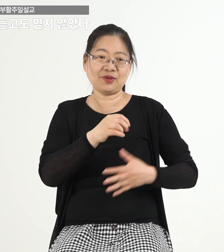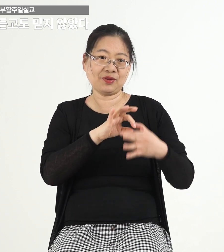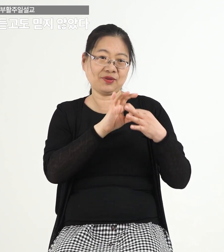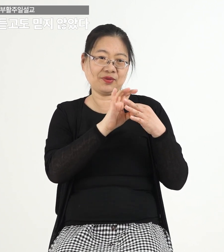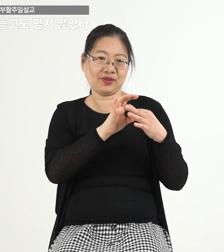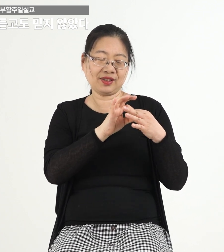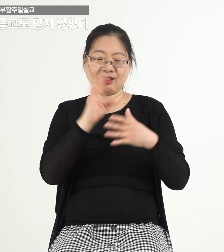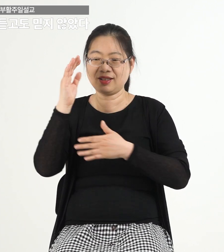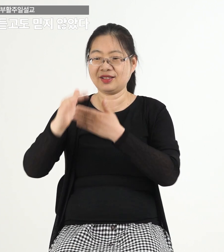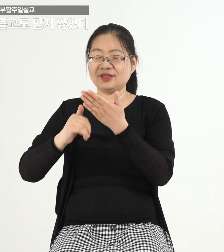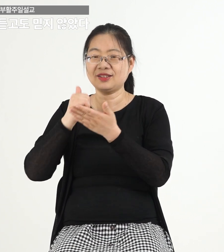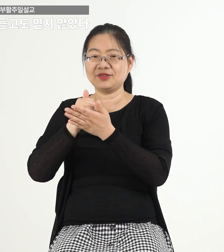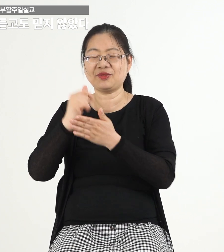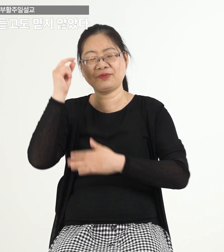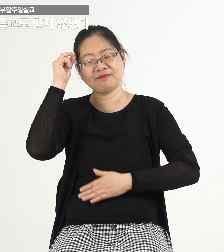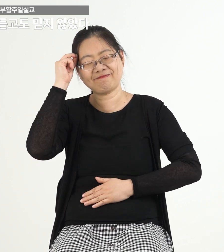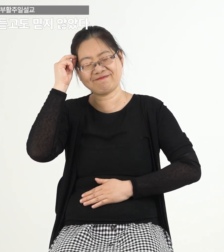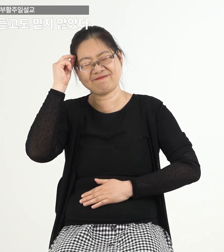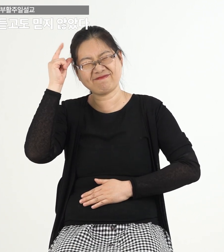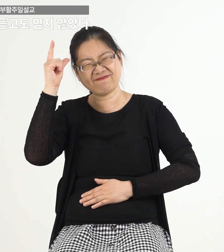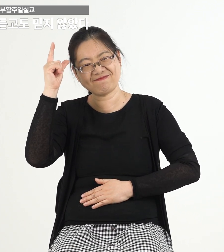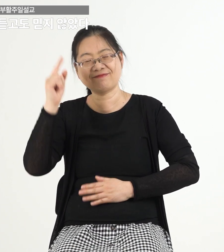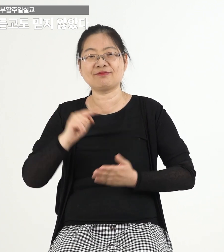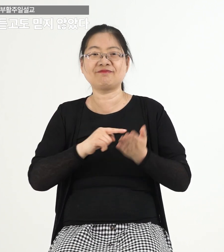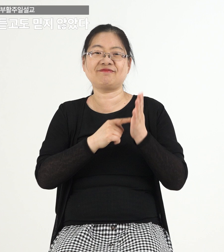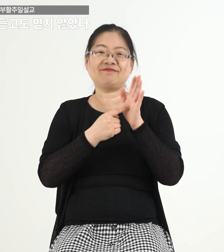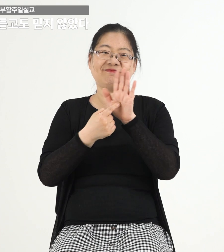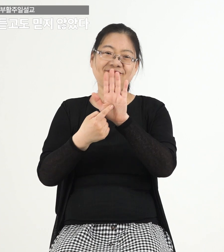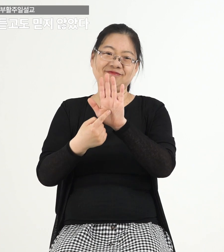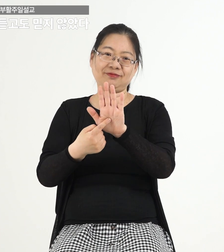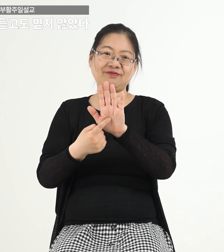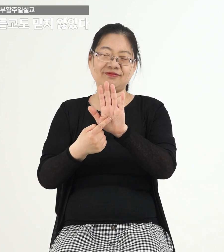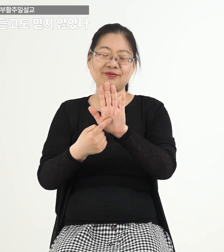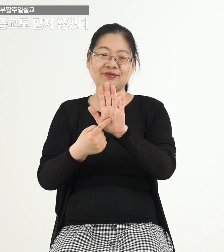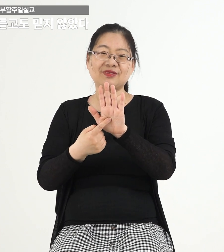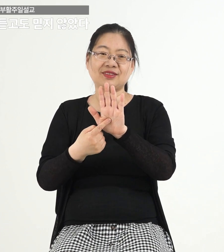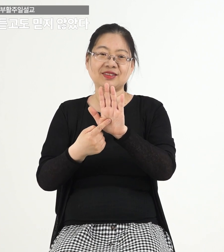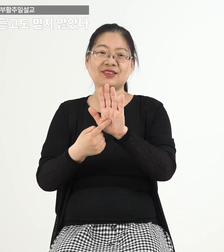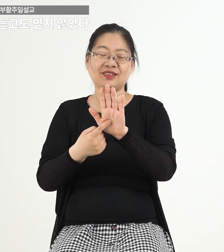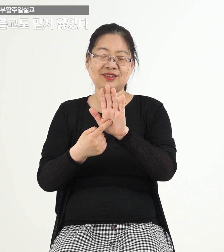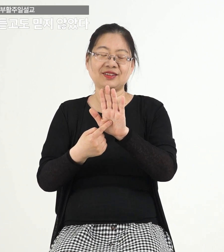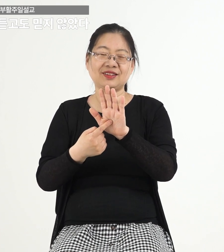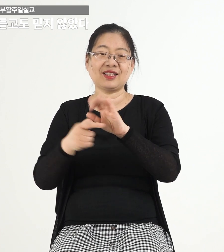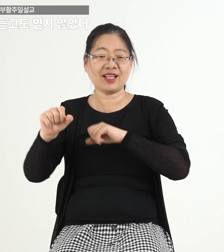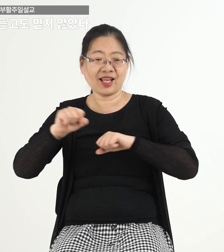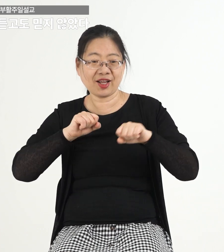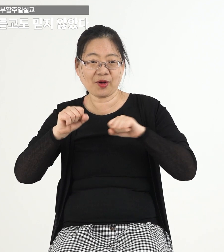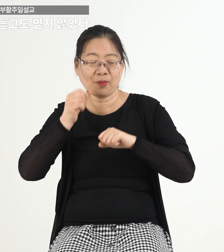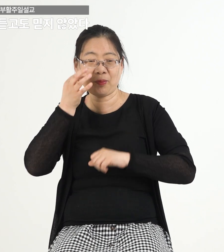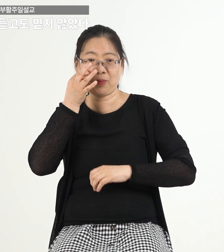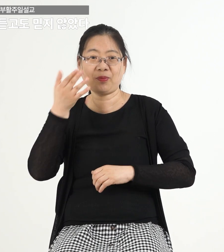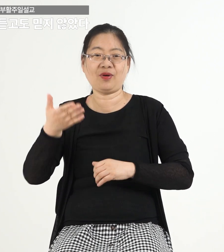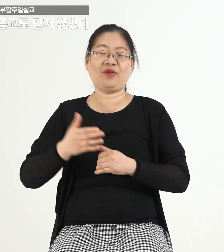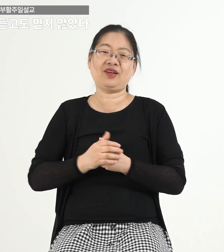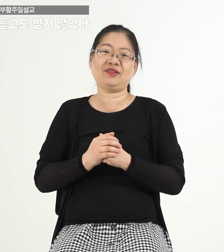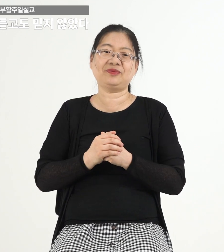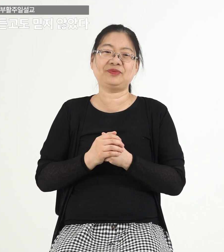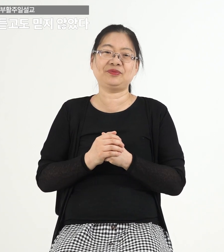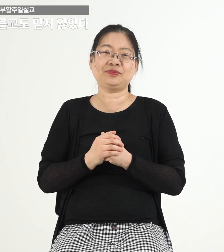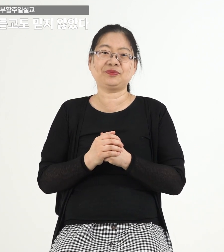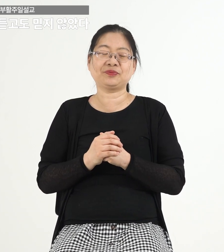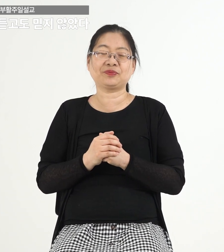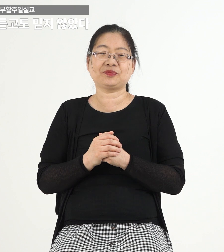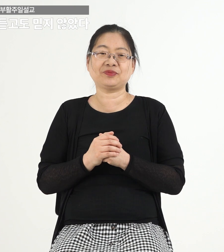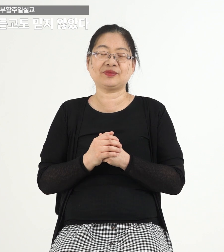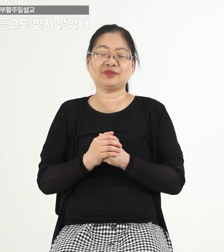통해서 하나님의 위대하심을 드러내는 경영의 섭리를 갖고 있습니다. 이 여인의 역할을